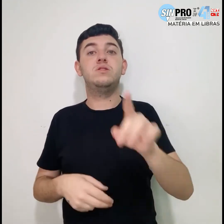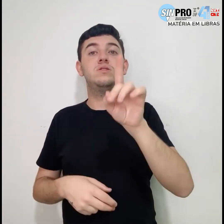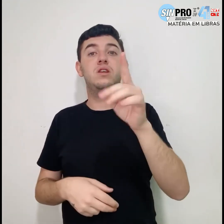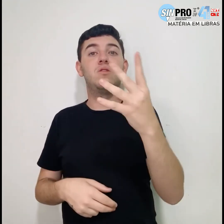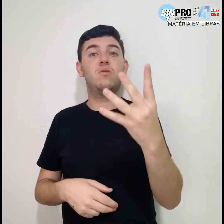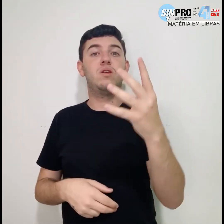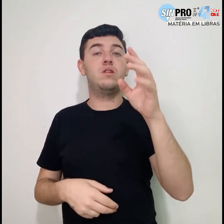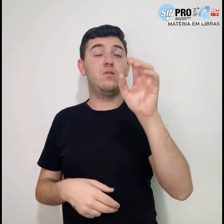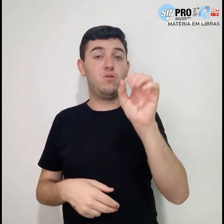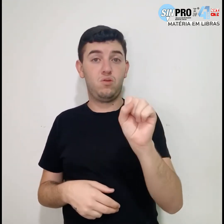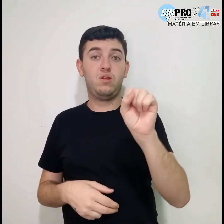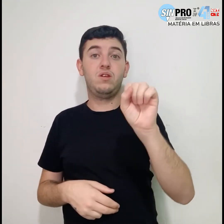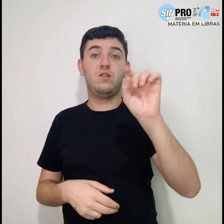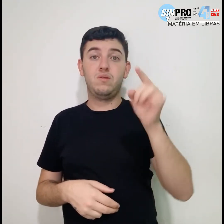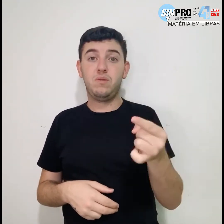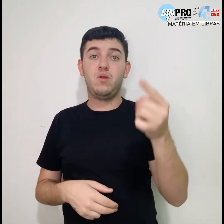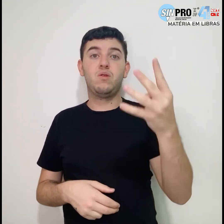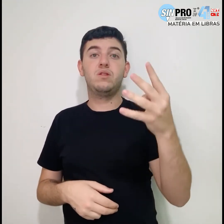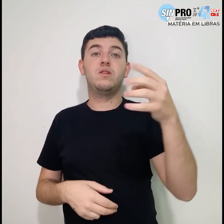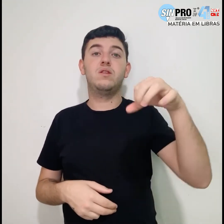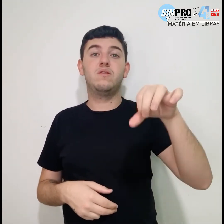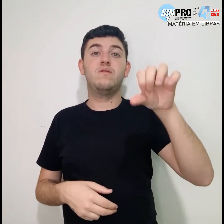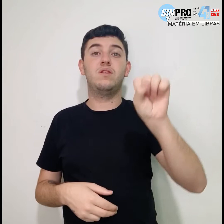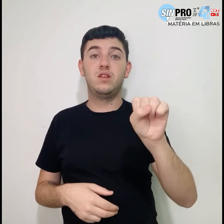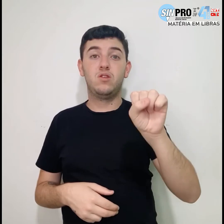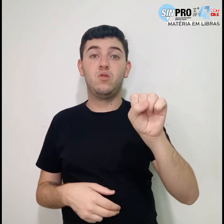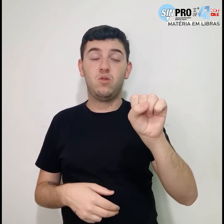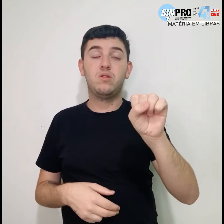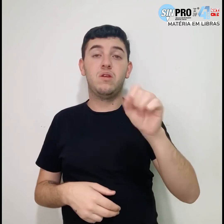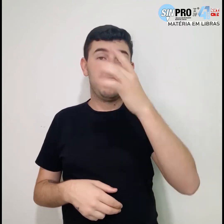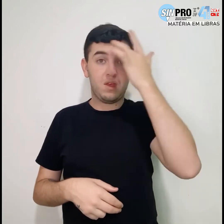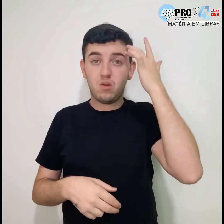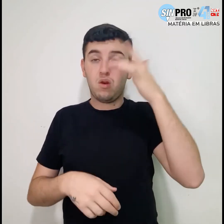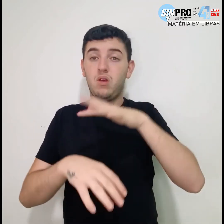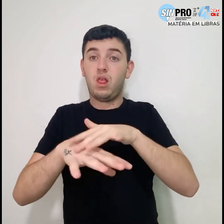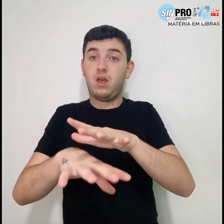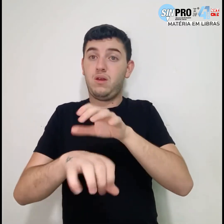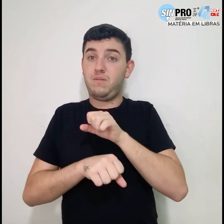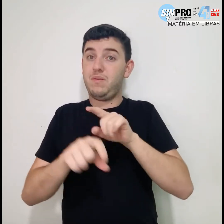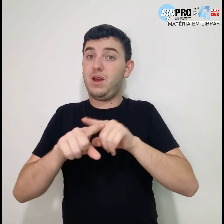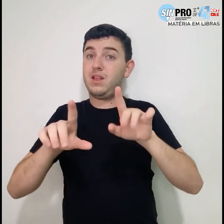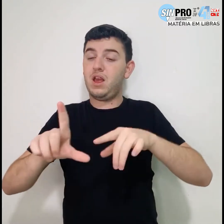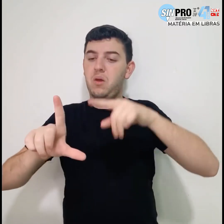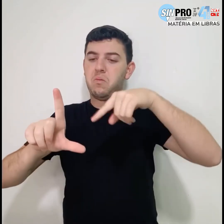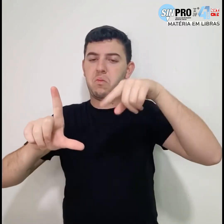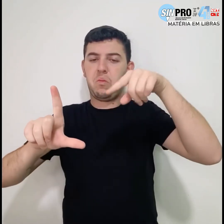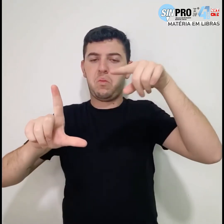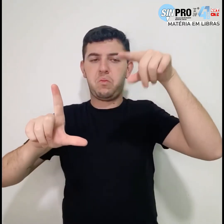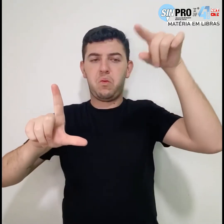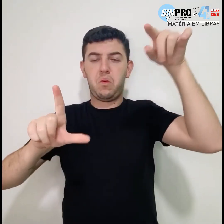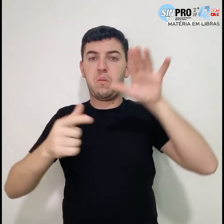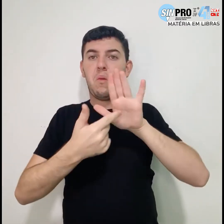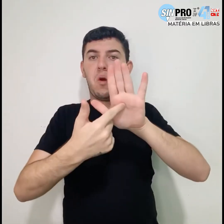148.998 casos confirmados. O levantamento mostra que a curva de contaminação na capital